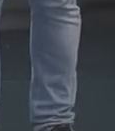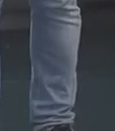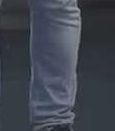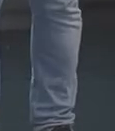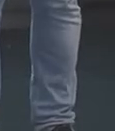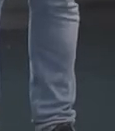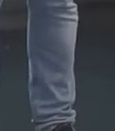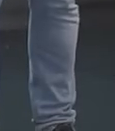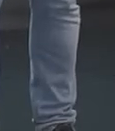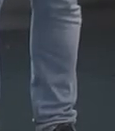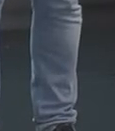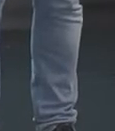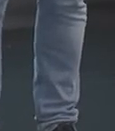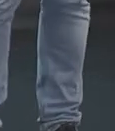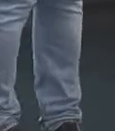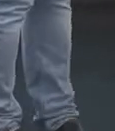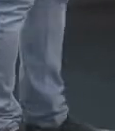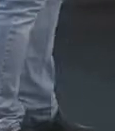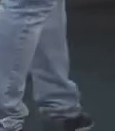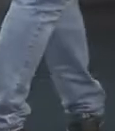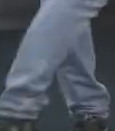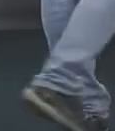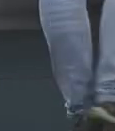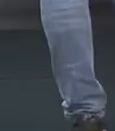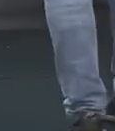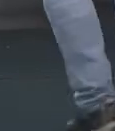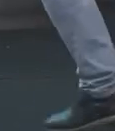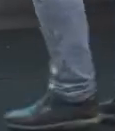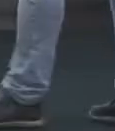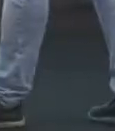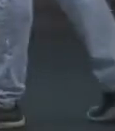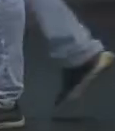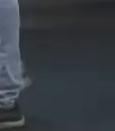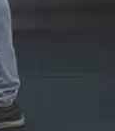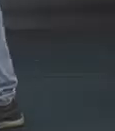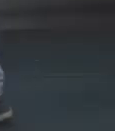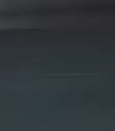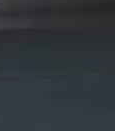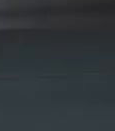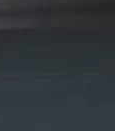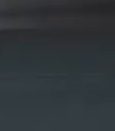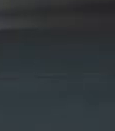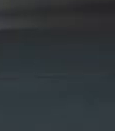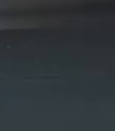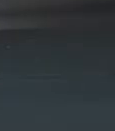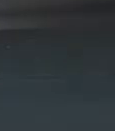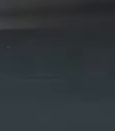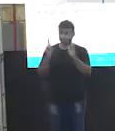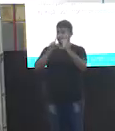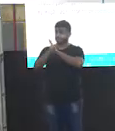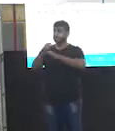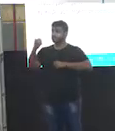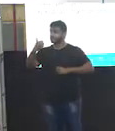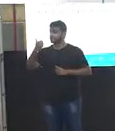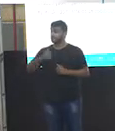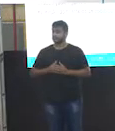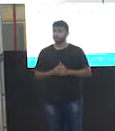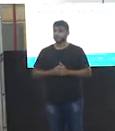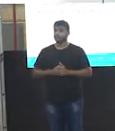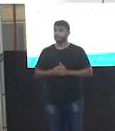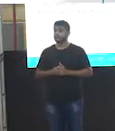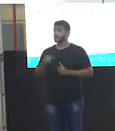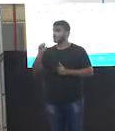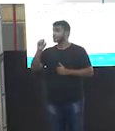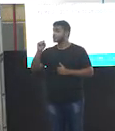quem não quer fazer nada, olha para o teto. É lindo, ó. Bora. Primeira. A soda